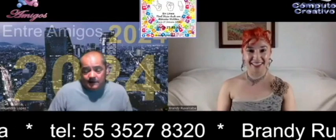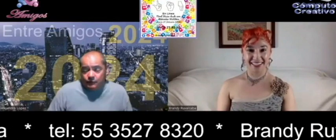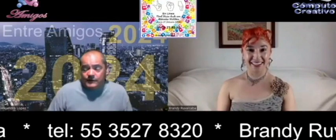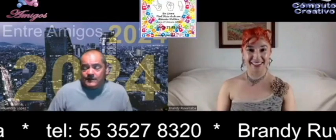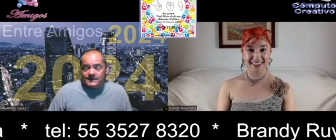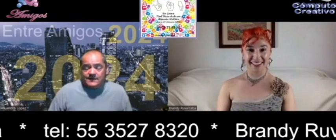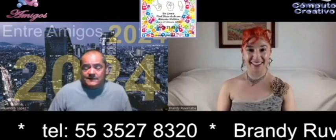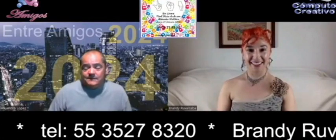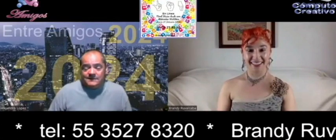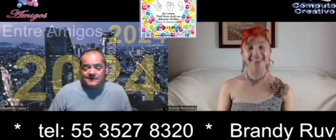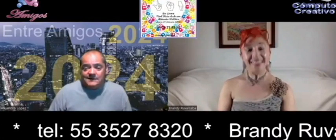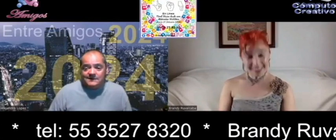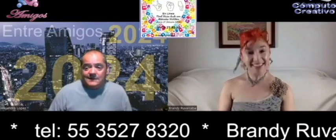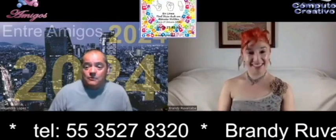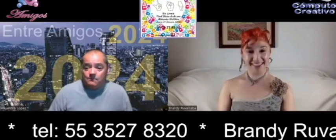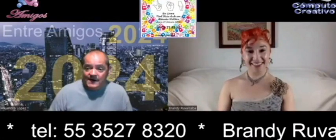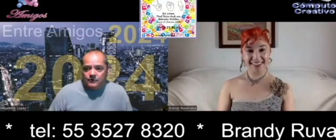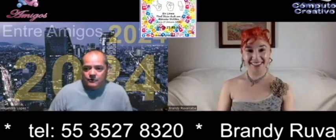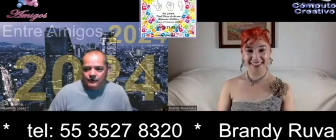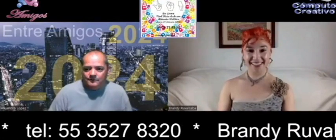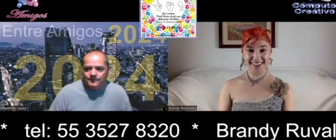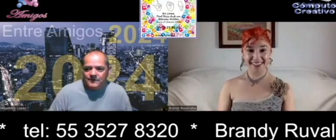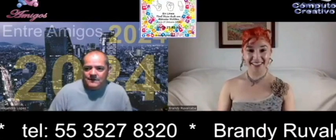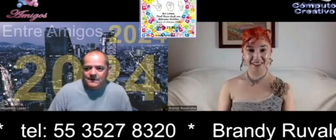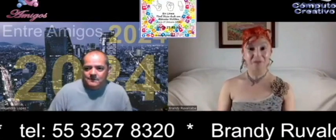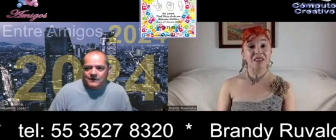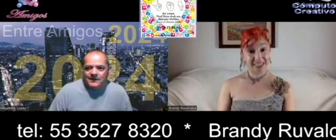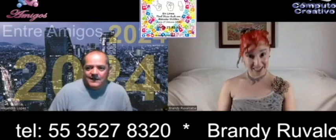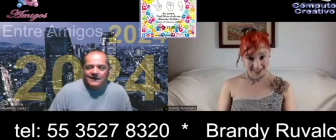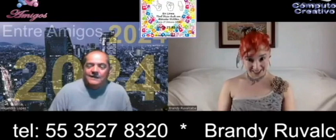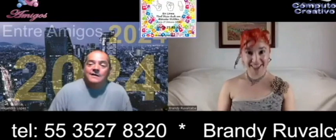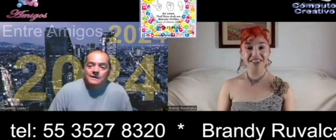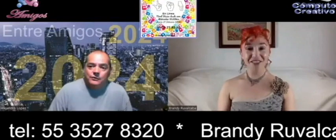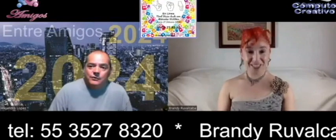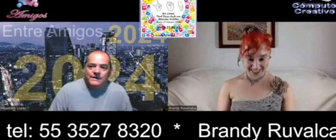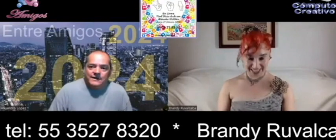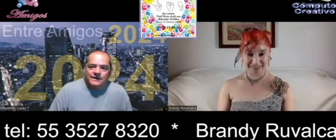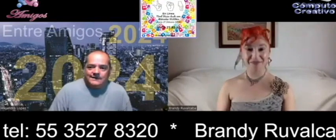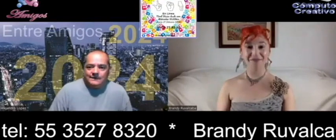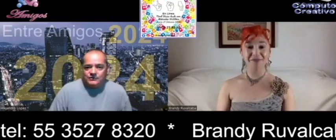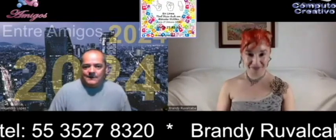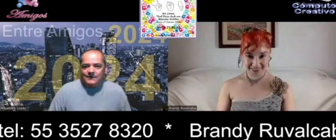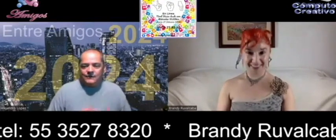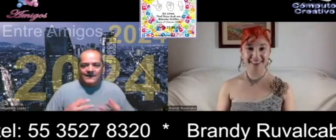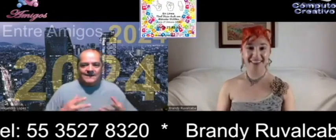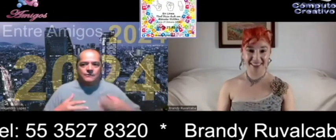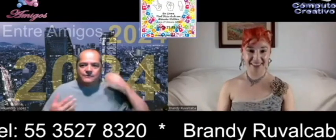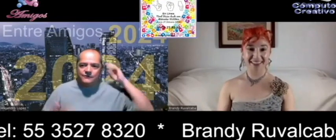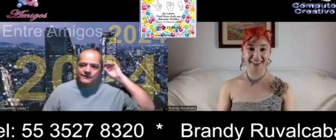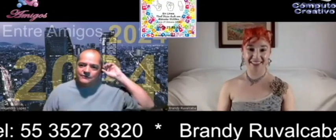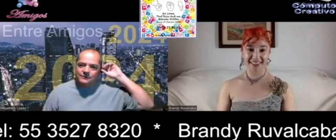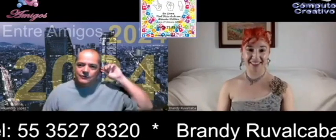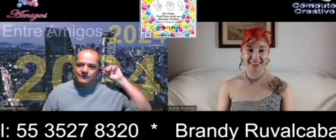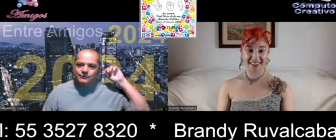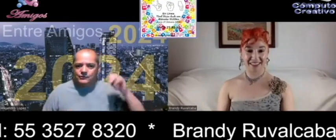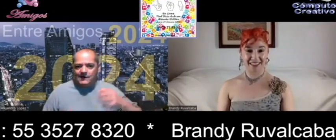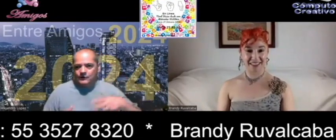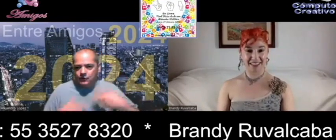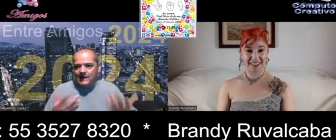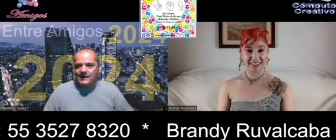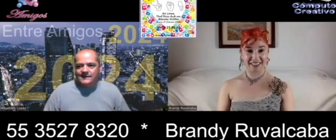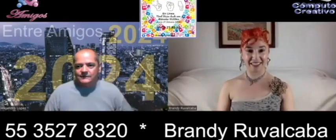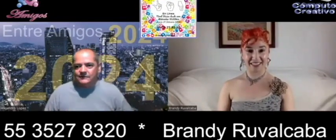aparte de muy interesante, se me hace hasta complejo, ¿no? Porque, Sí, es un chiste. porque estamos hablando de ya cuestiones como